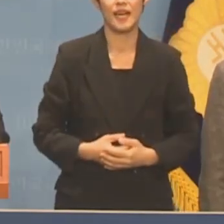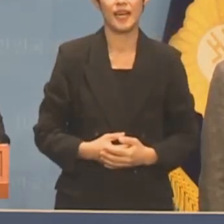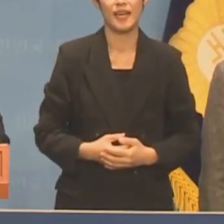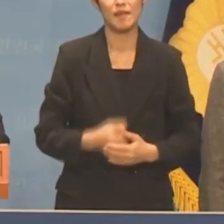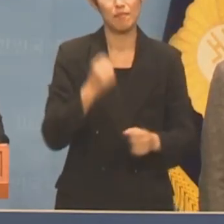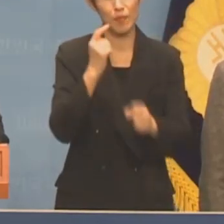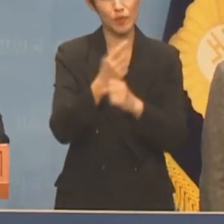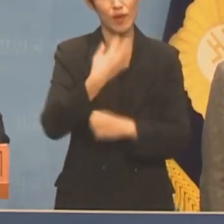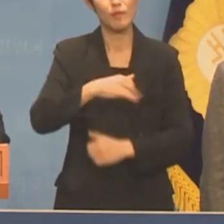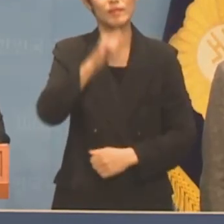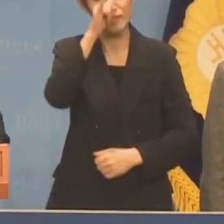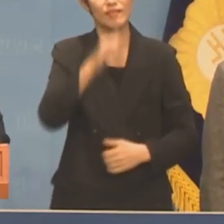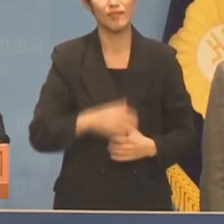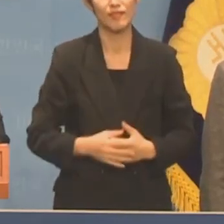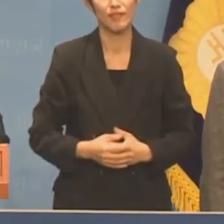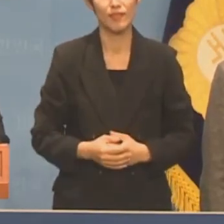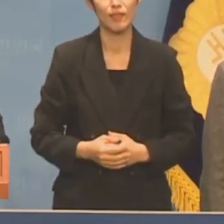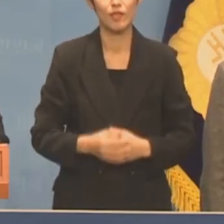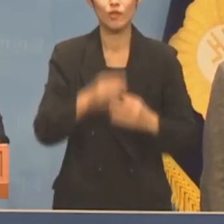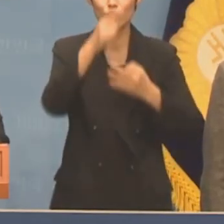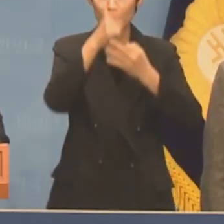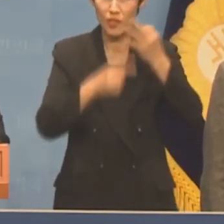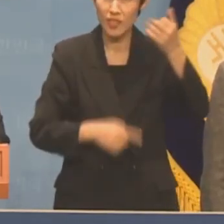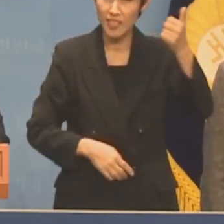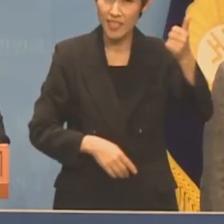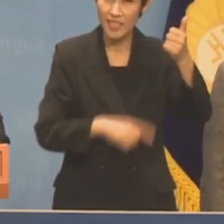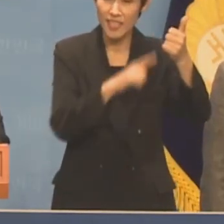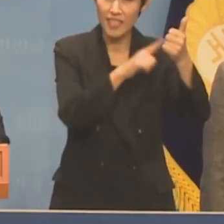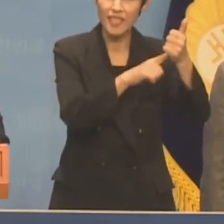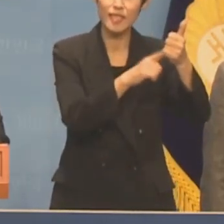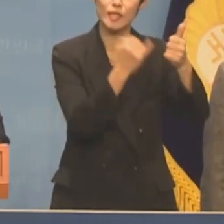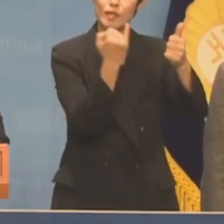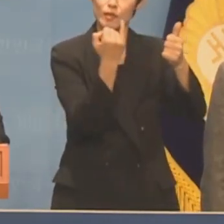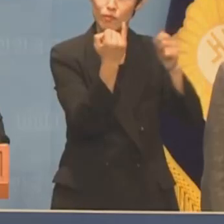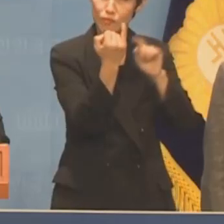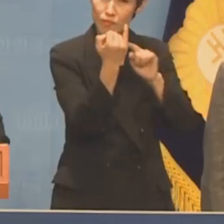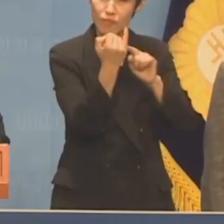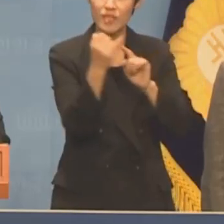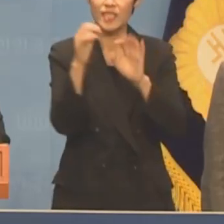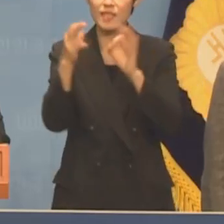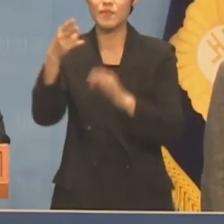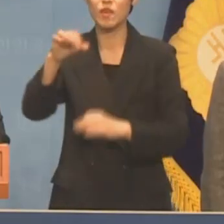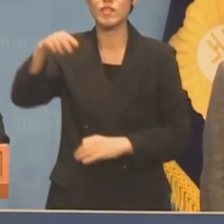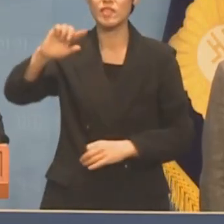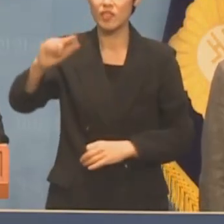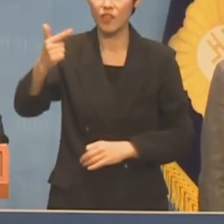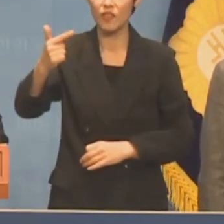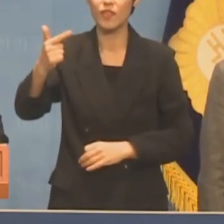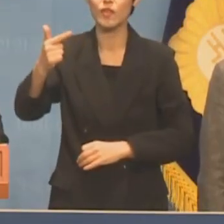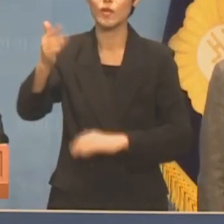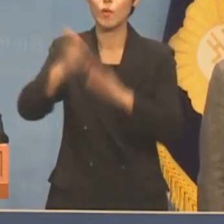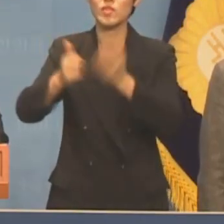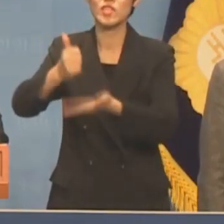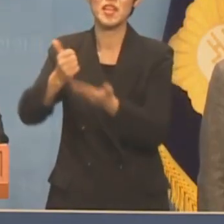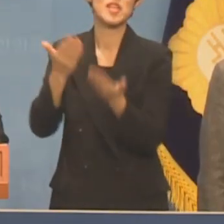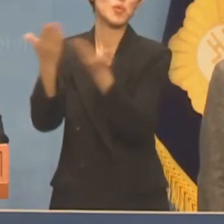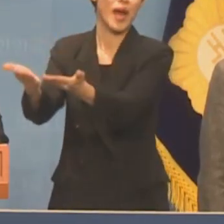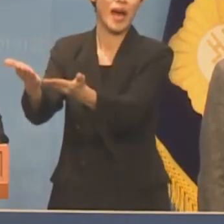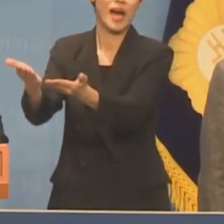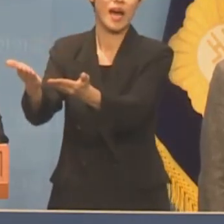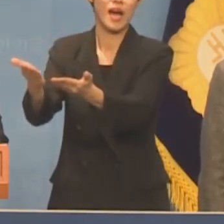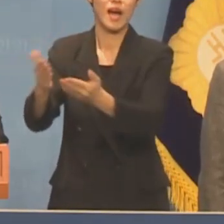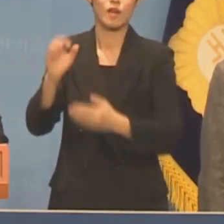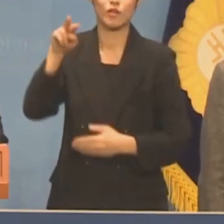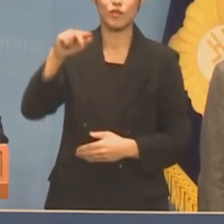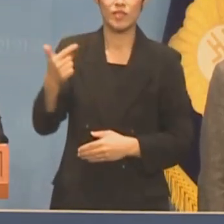알고 있었습니다. 윤석열이 김영선 공천을 해줘라라고 하고 윤상현에게